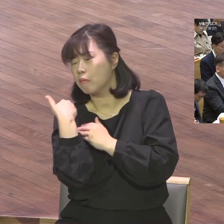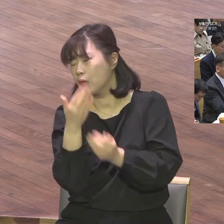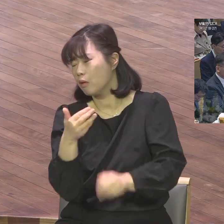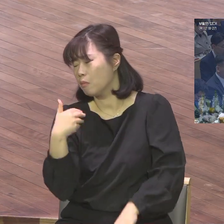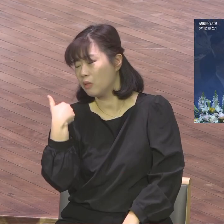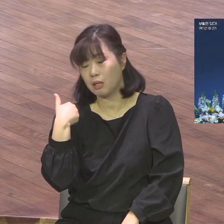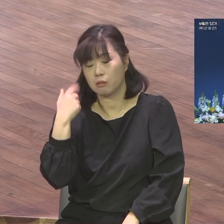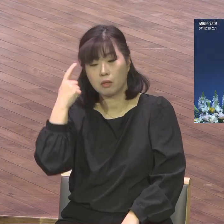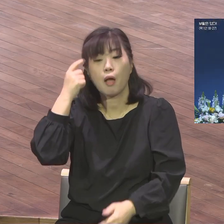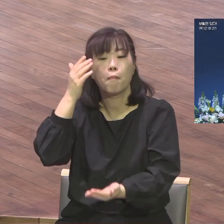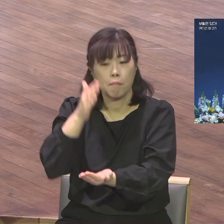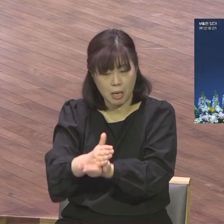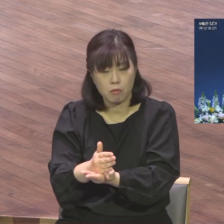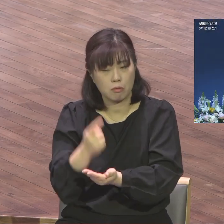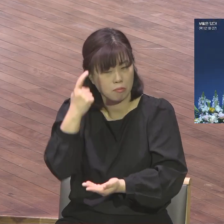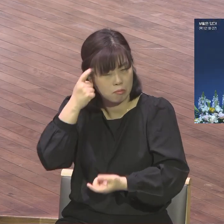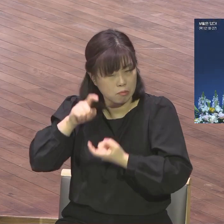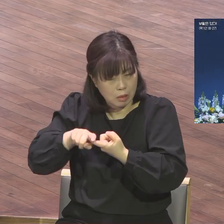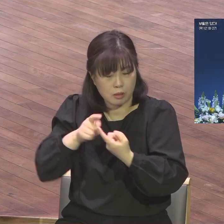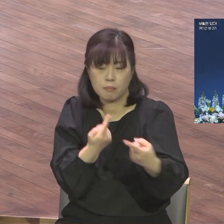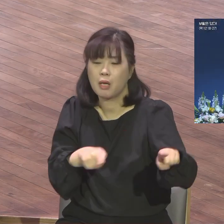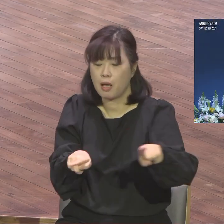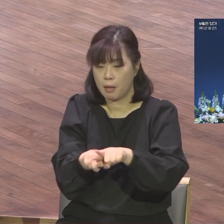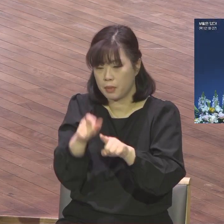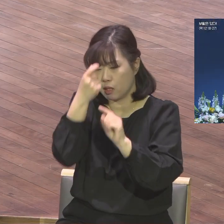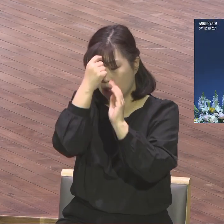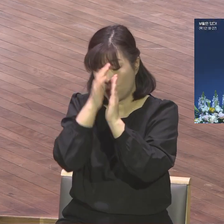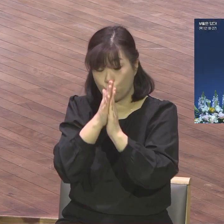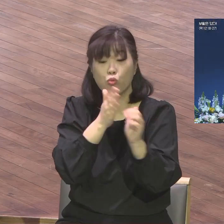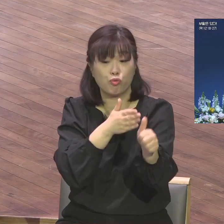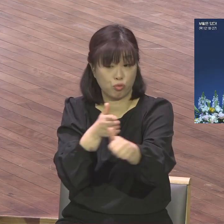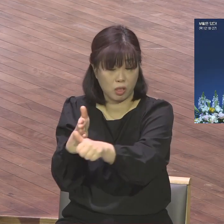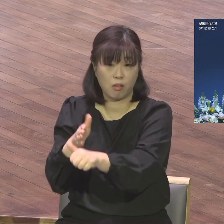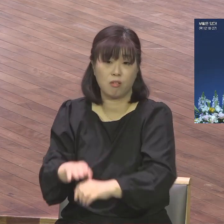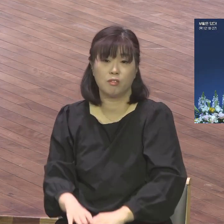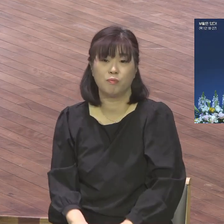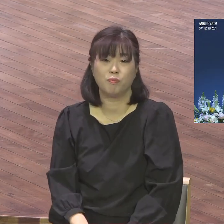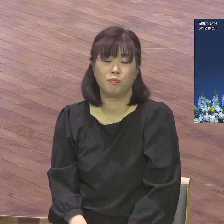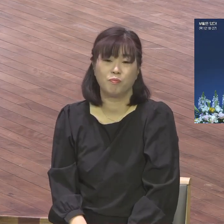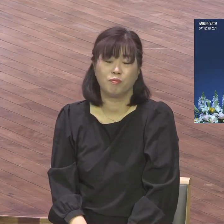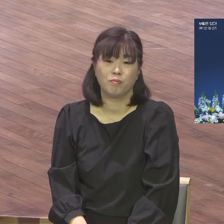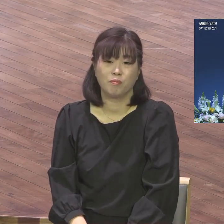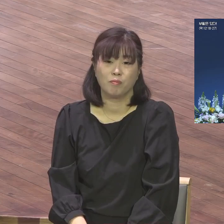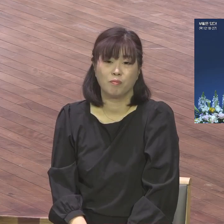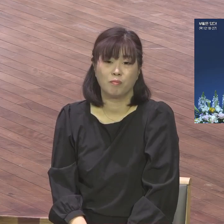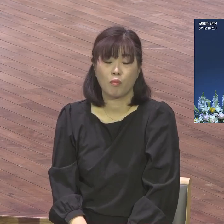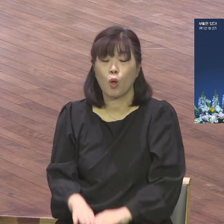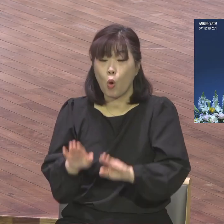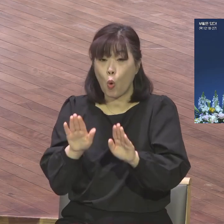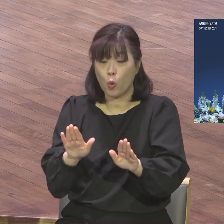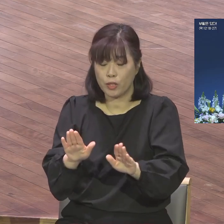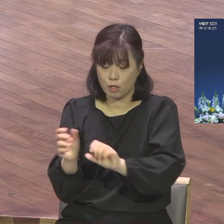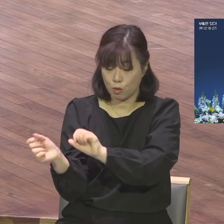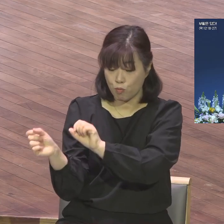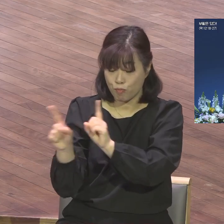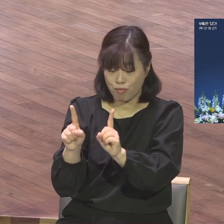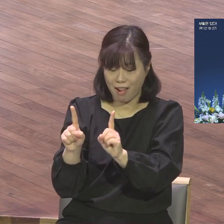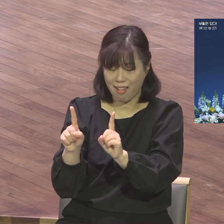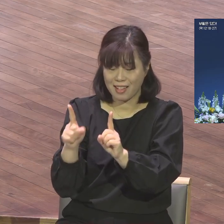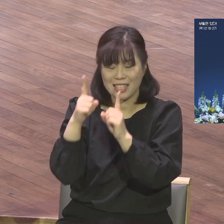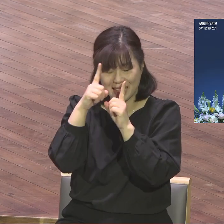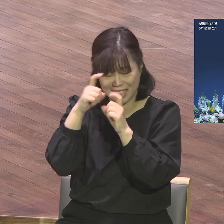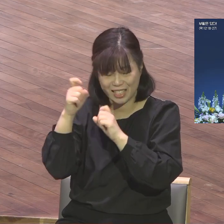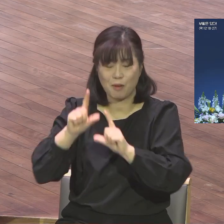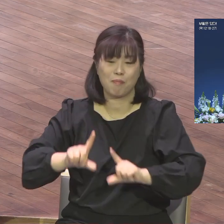소망을 가지고 살아갈 수 있도록 영생의 길을 열어주신 예수 그리스도의 부활을